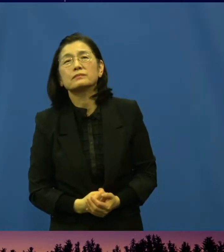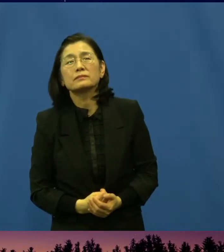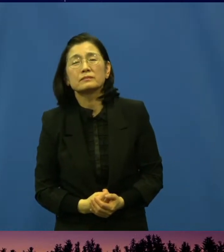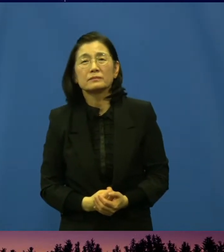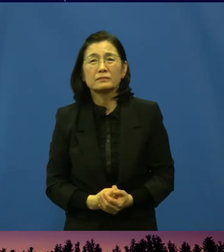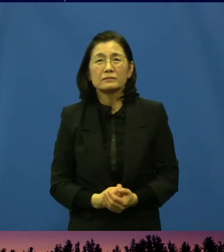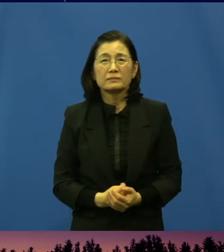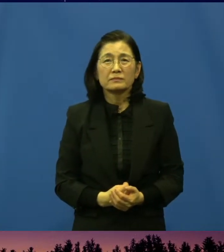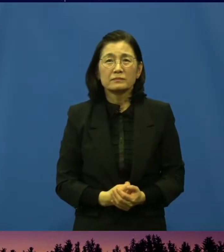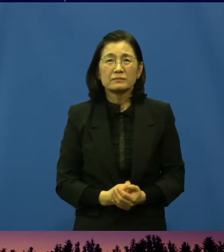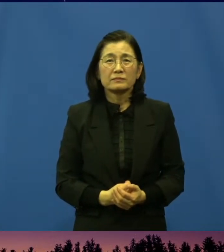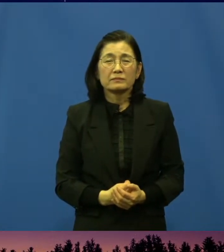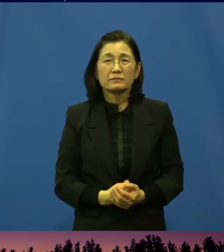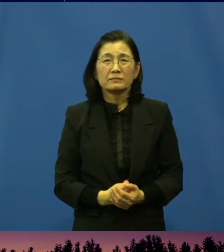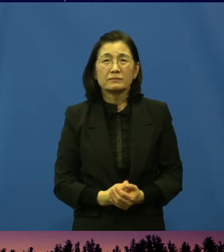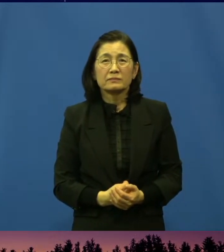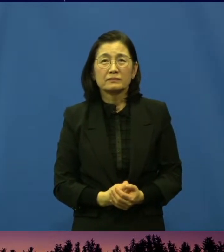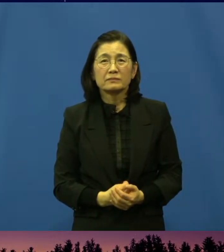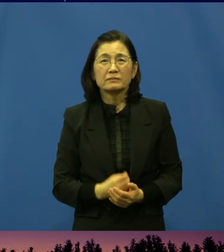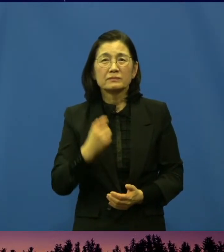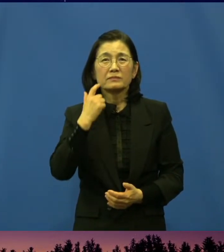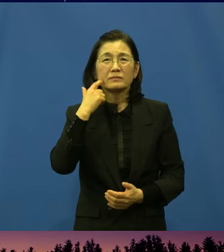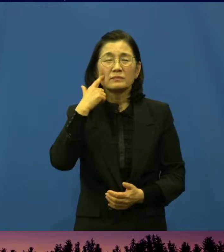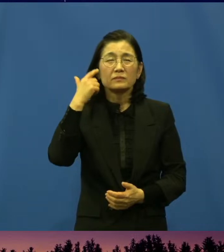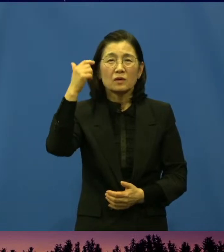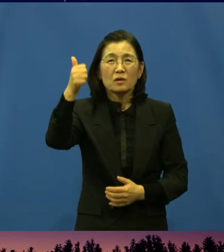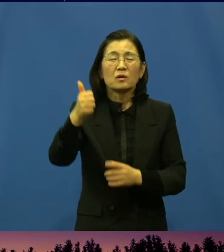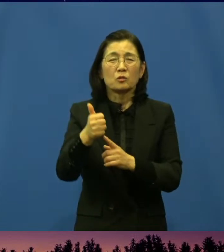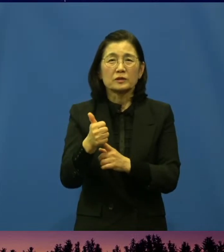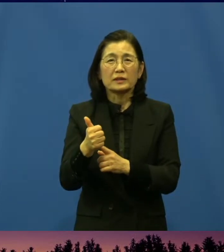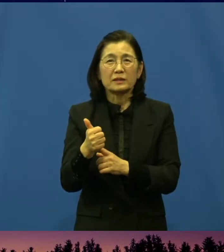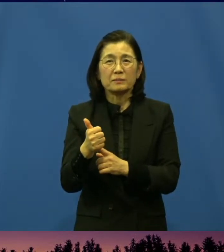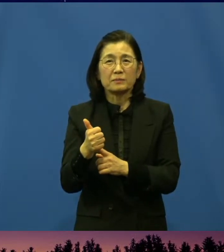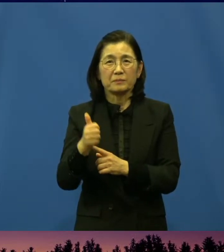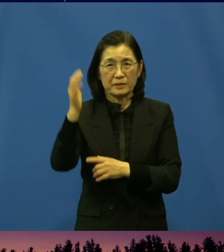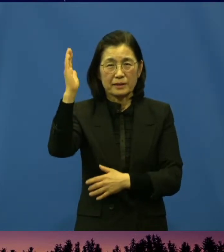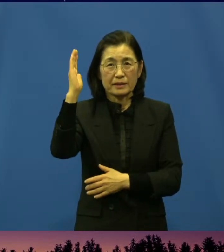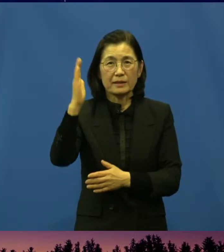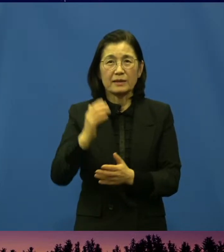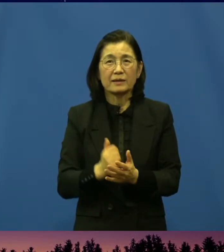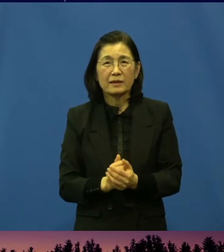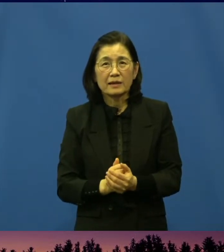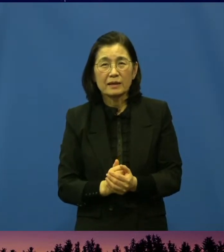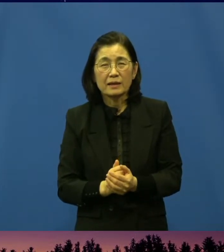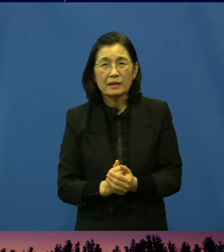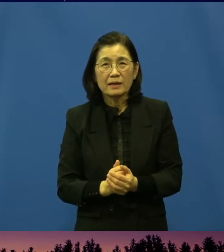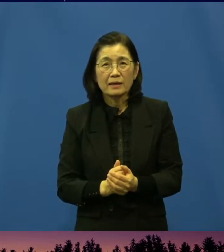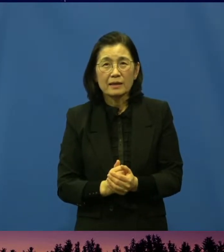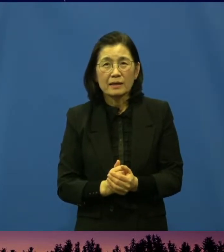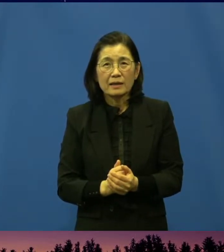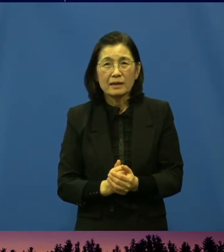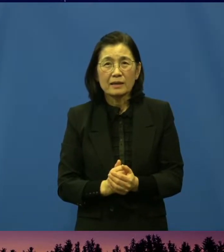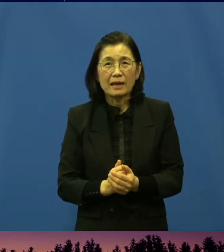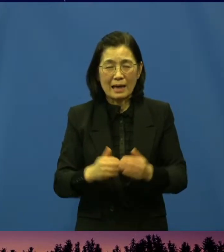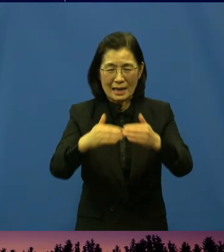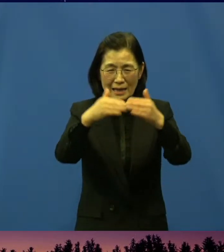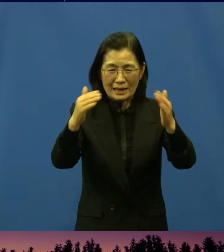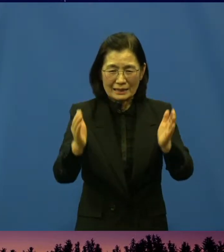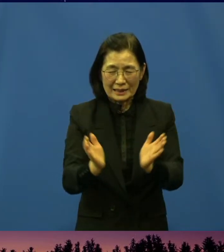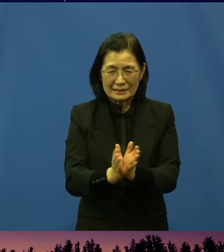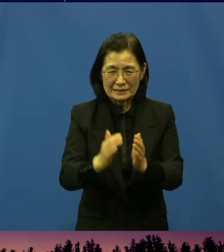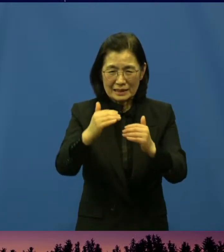통해서 오니까 너무 감사한데, 그래도 자꾸 생겨요. 그리고 막 단체 방들이 생기고 이래요.